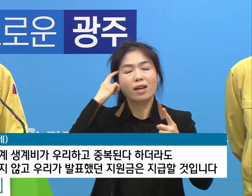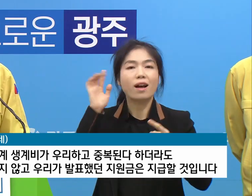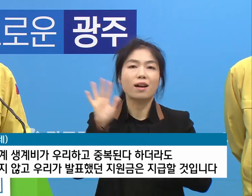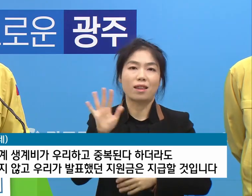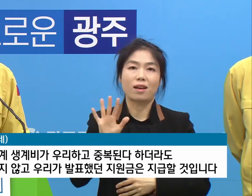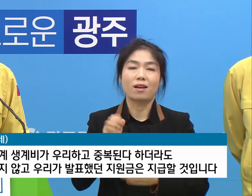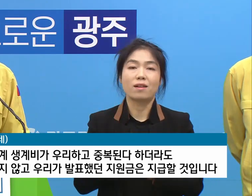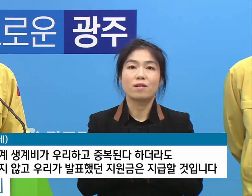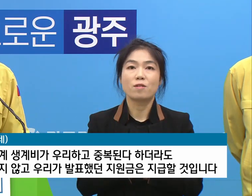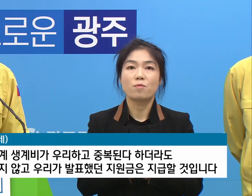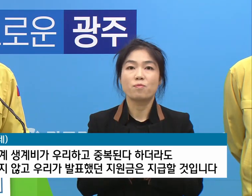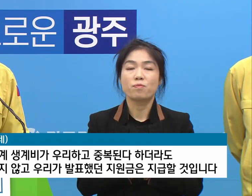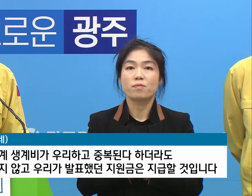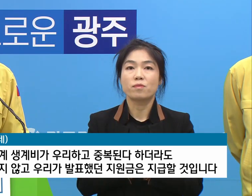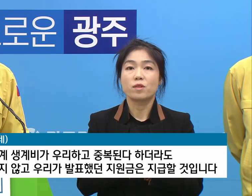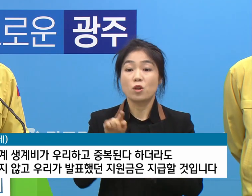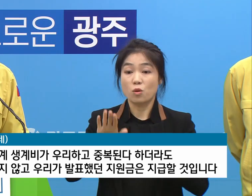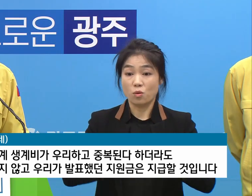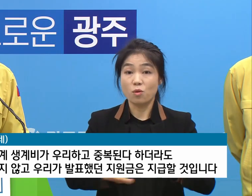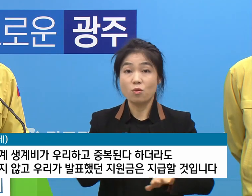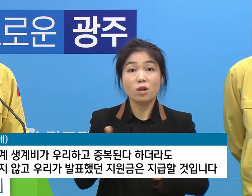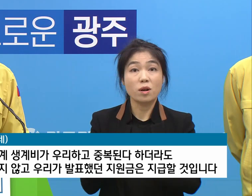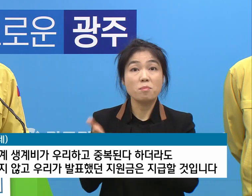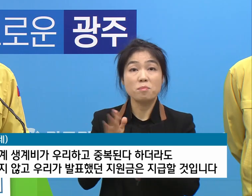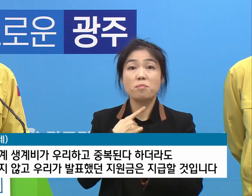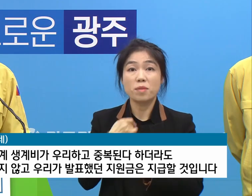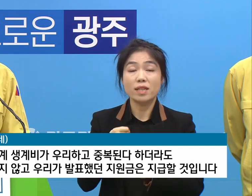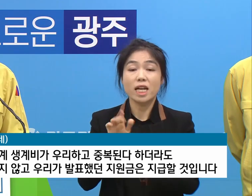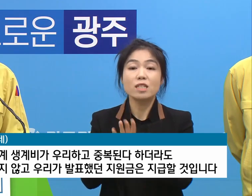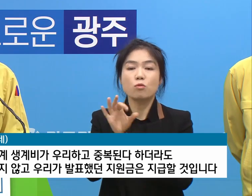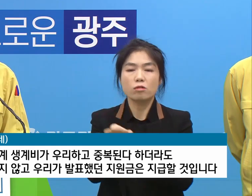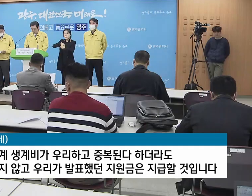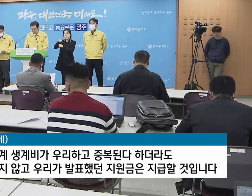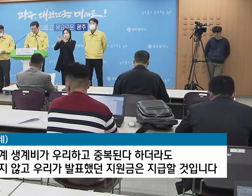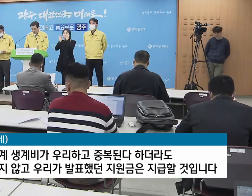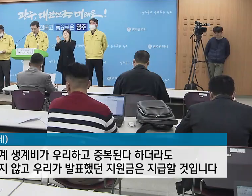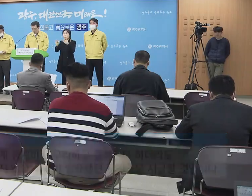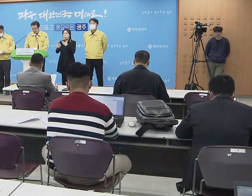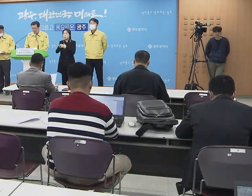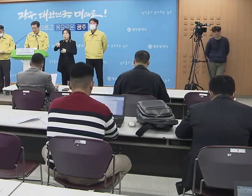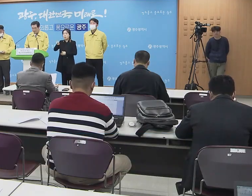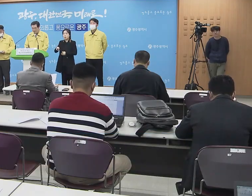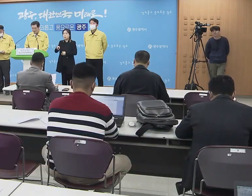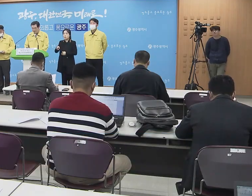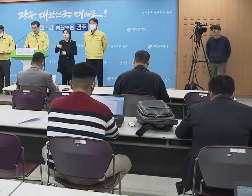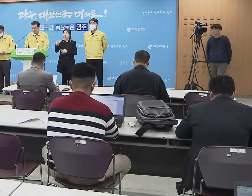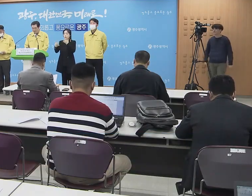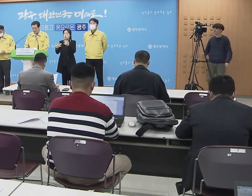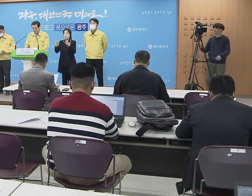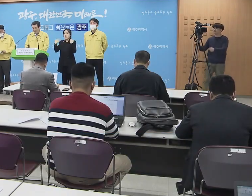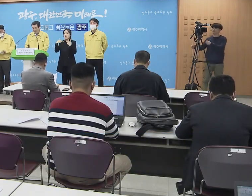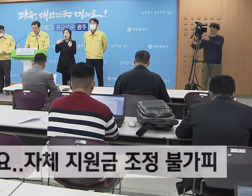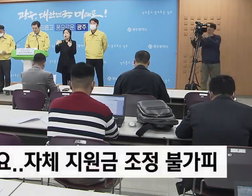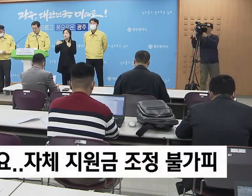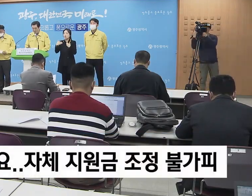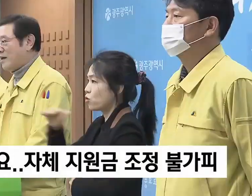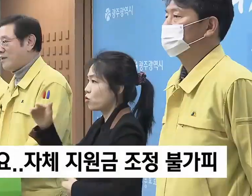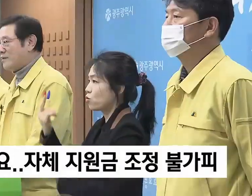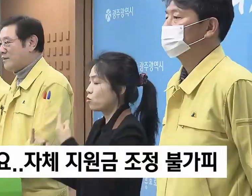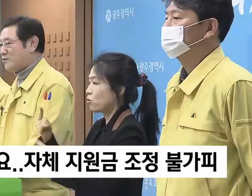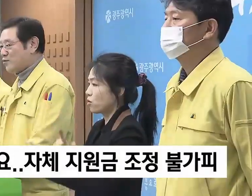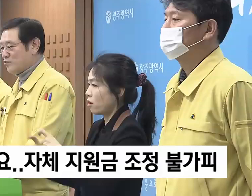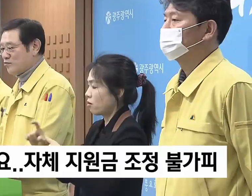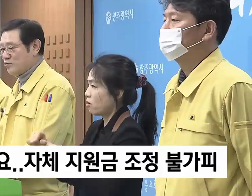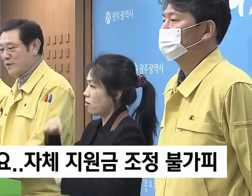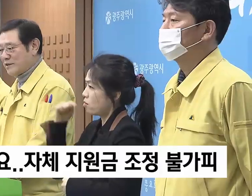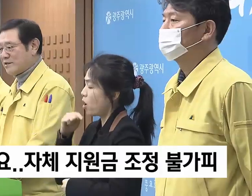않고 우리가 발표했던 지원금은 지급할 것입니다. 하지만 정부의 긴급 재난지원금